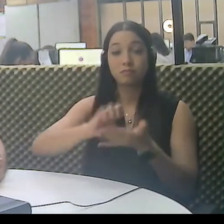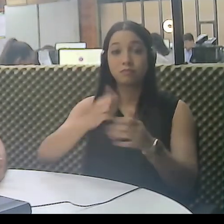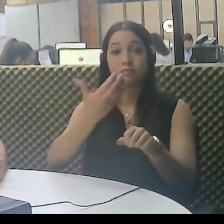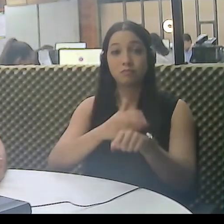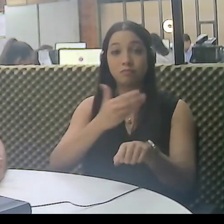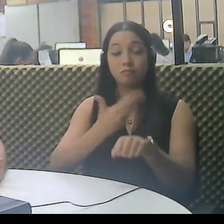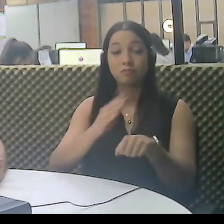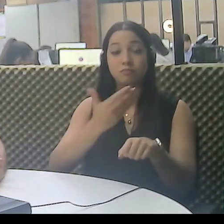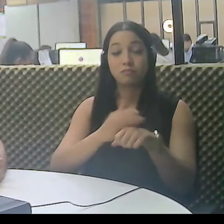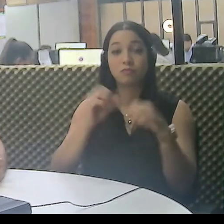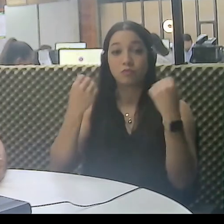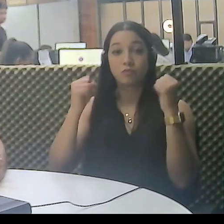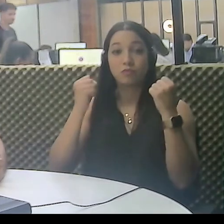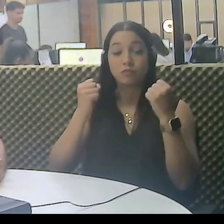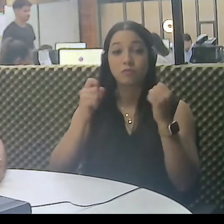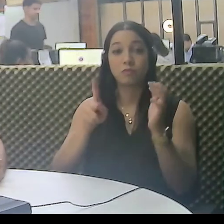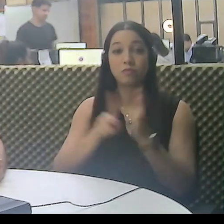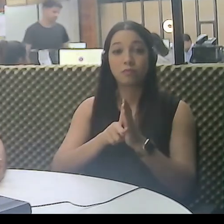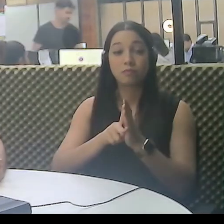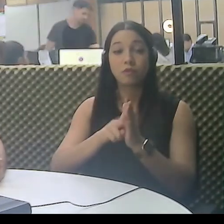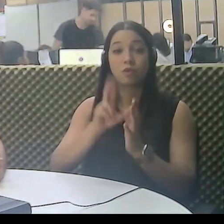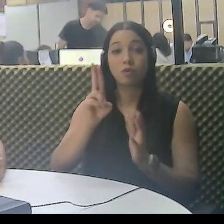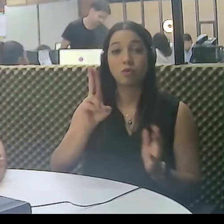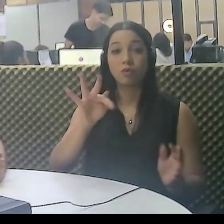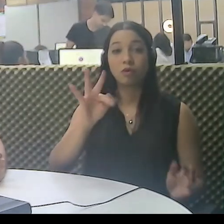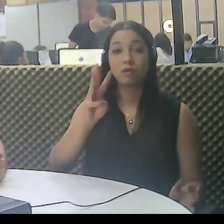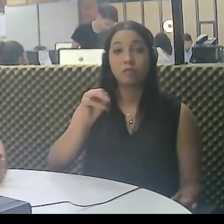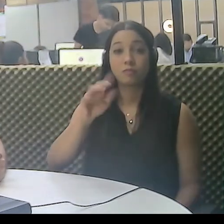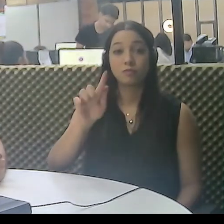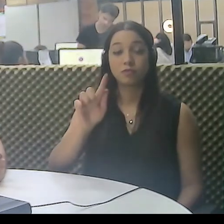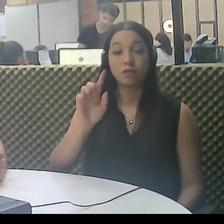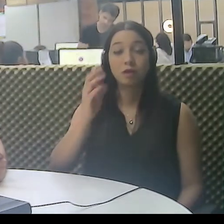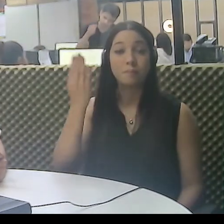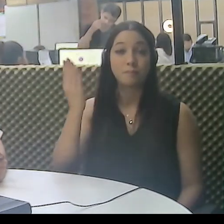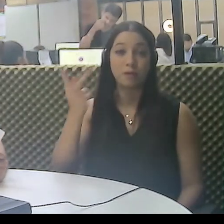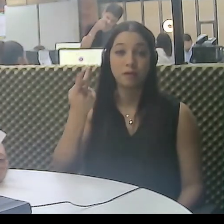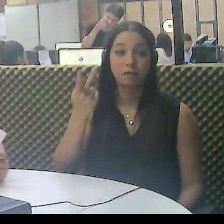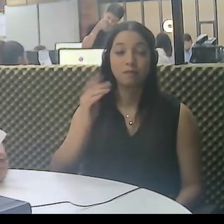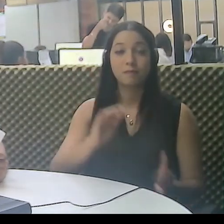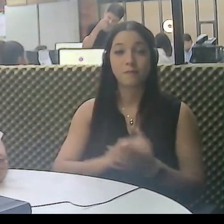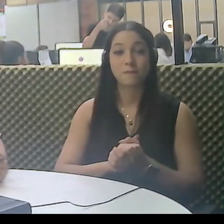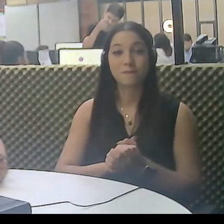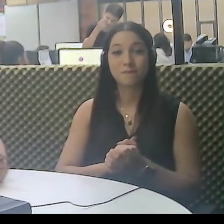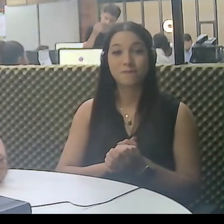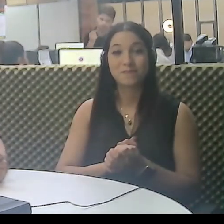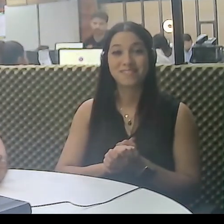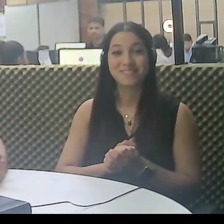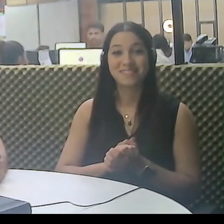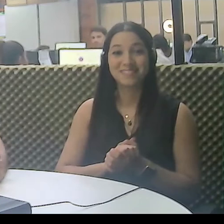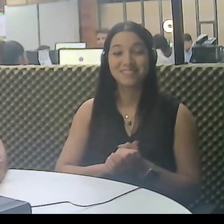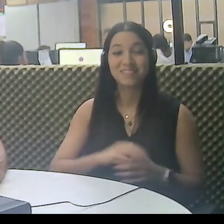Esportivo da Universidade Federal de Minas Gerais, a UFMG, em Belo Horizonte.